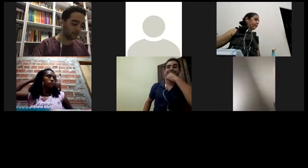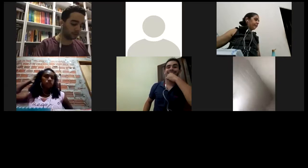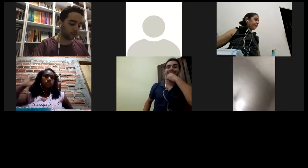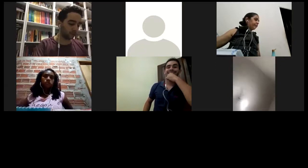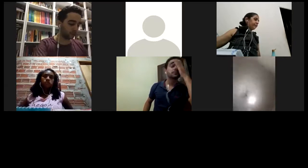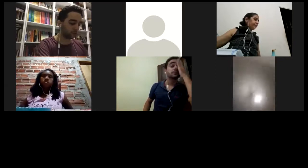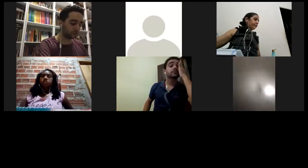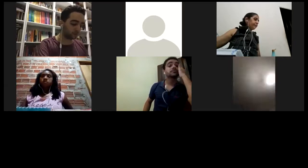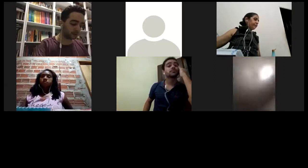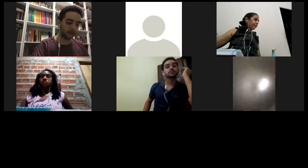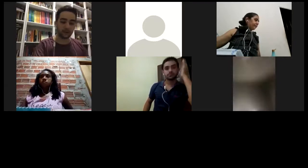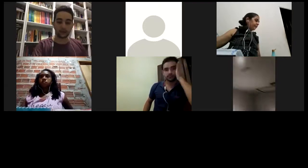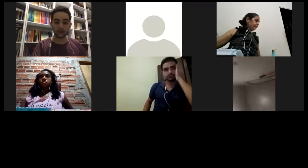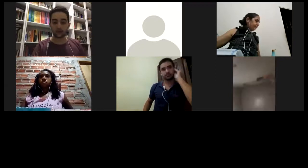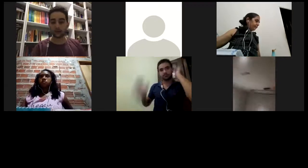números,